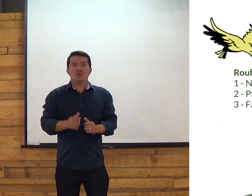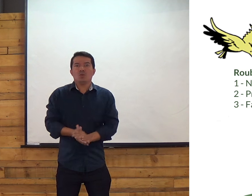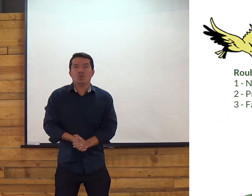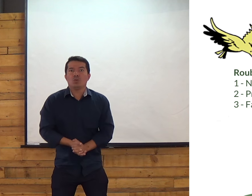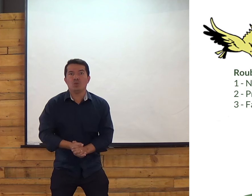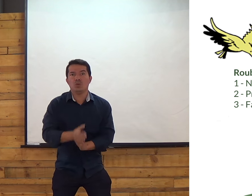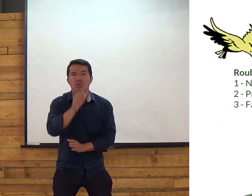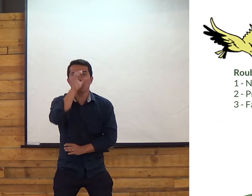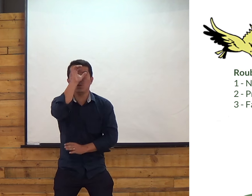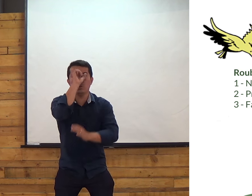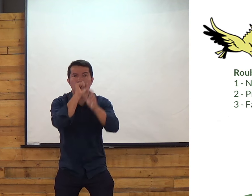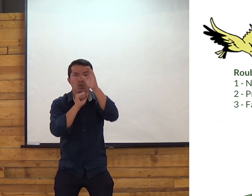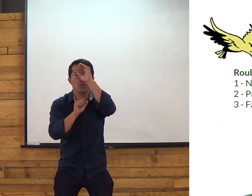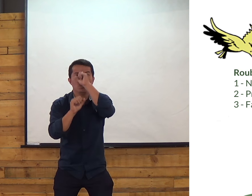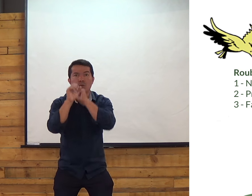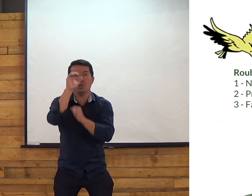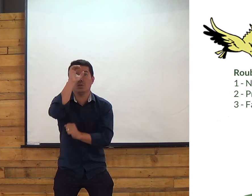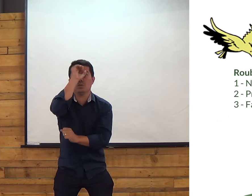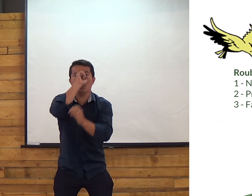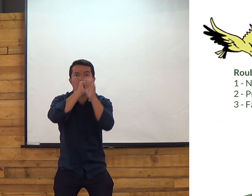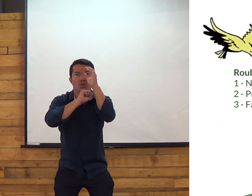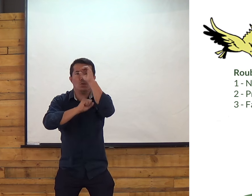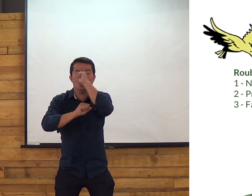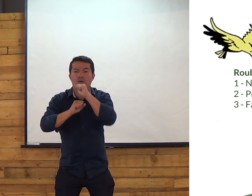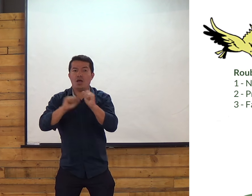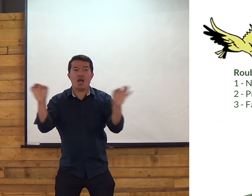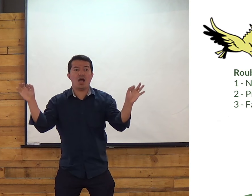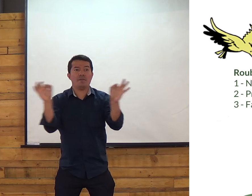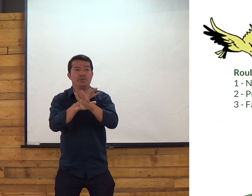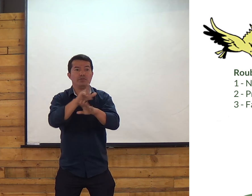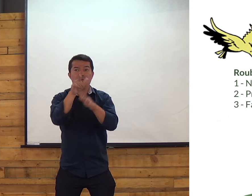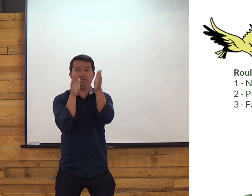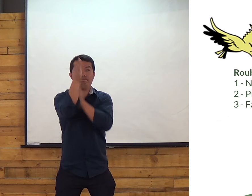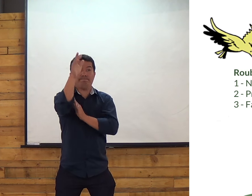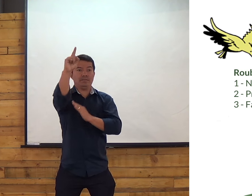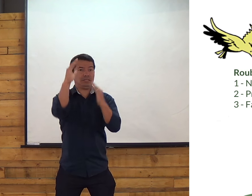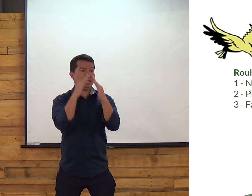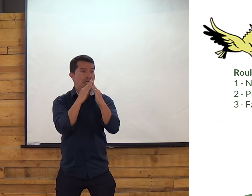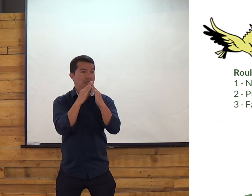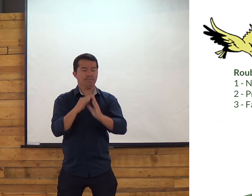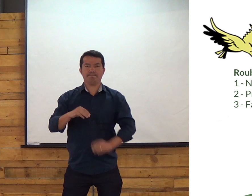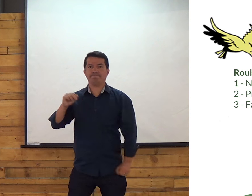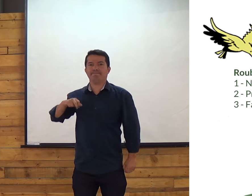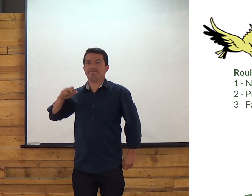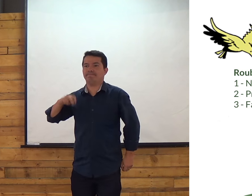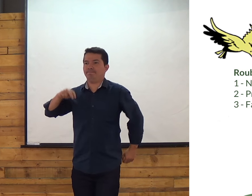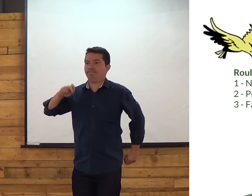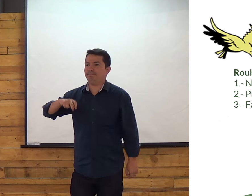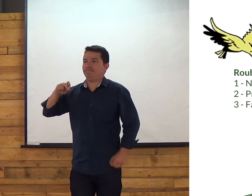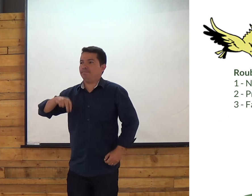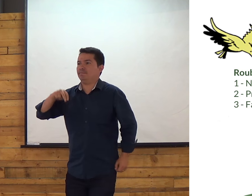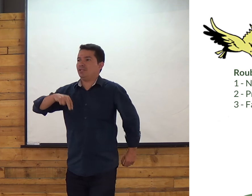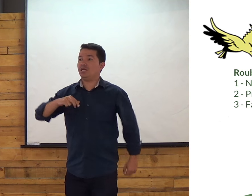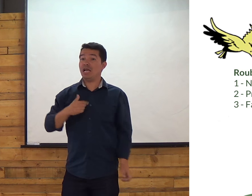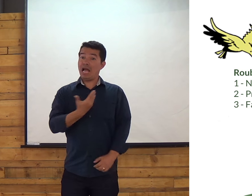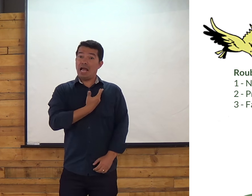aqui e pensa, ah, vou aprender, aprendo, aprendo, aprendo. Mas quando acaba o culto, você volta para sua